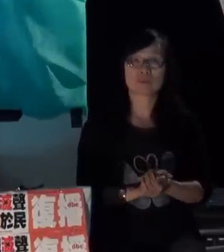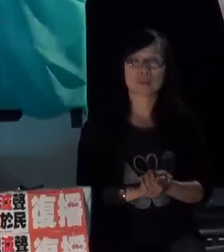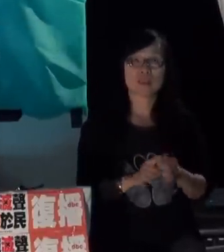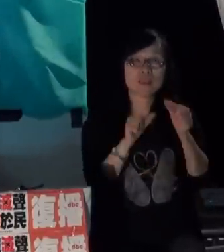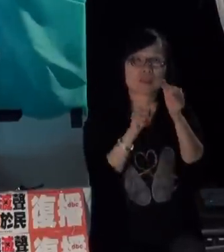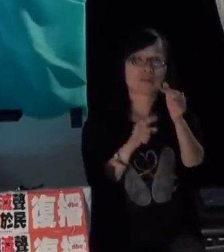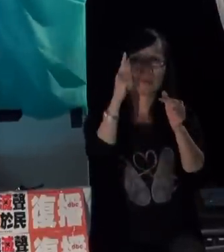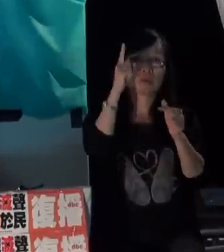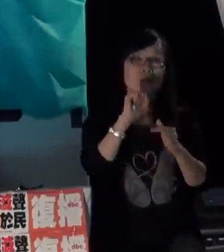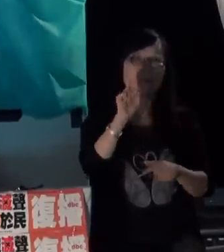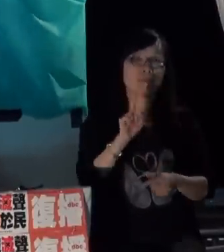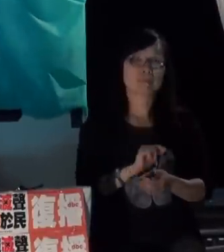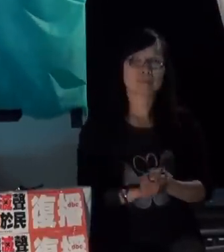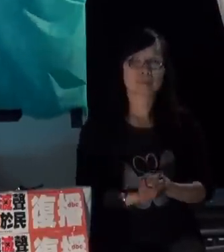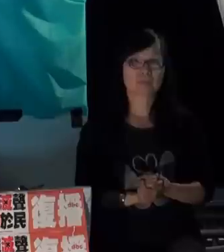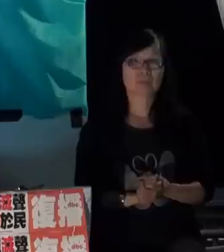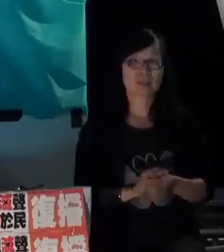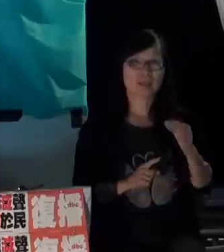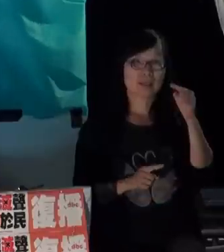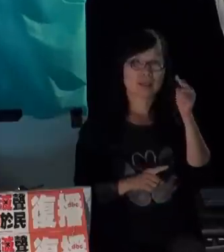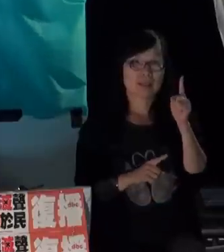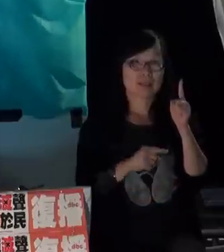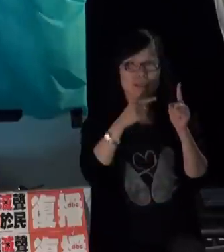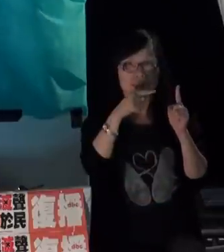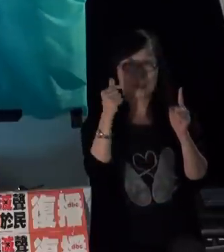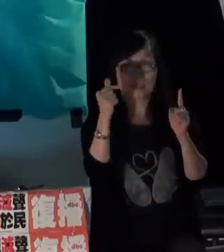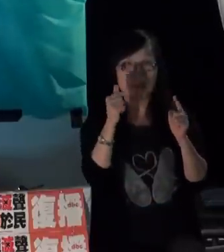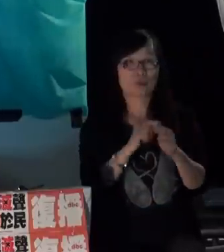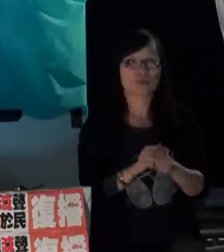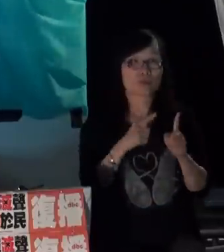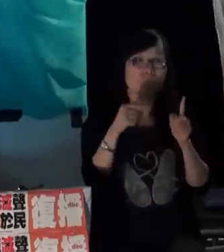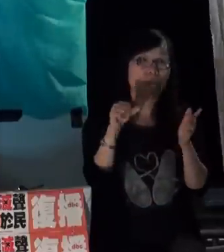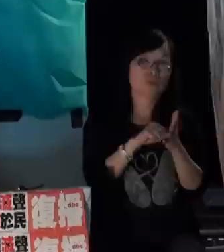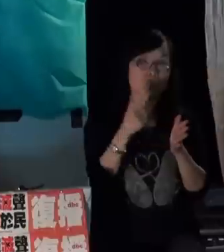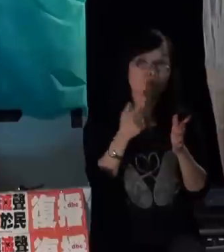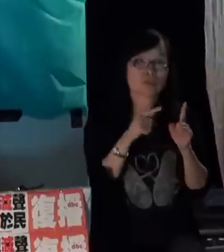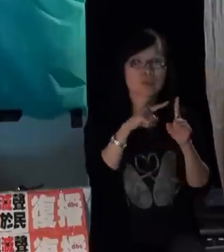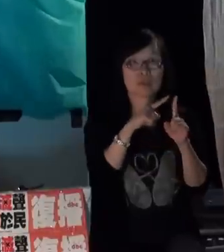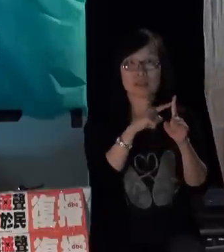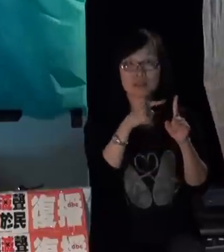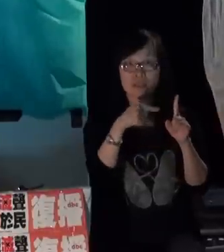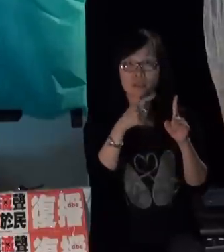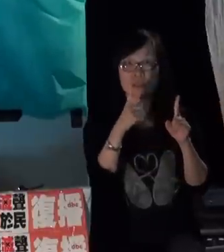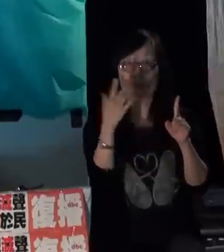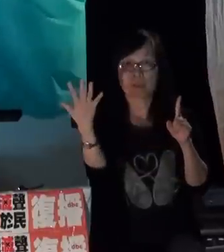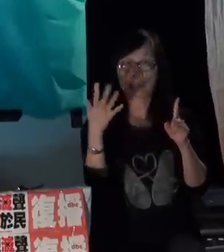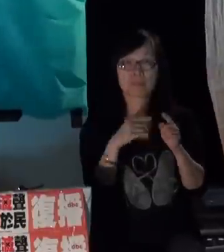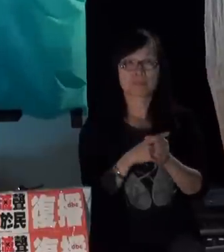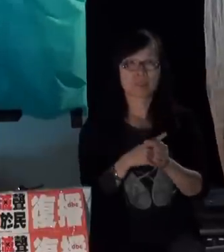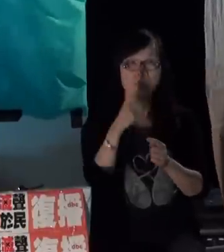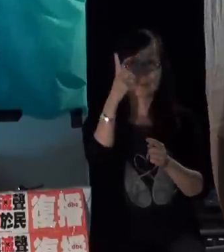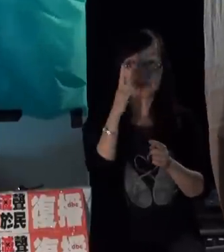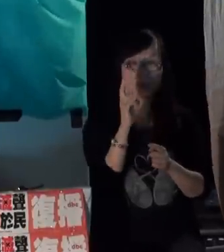咩叫十月上旬啊？即係一號至十號之間啦、 啊，最多十號，最多 唔係、上中下旬噶嘛，